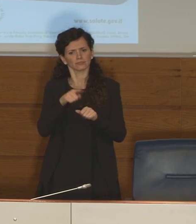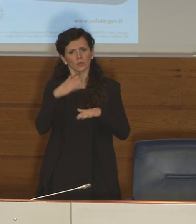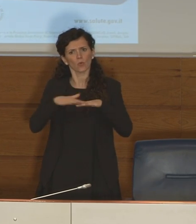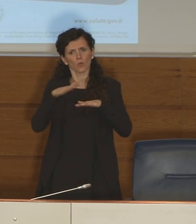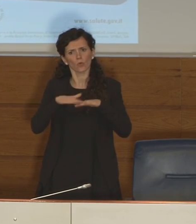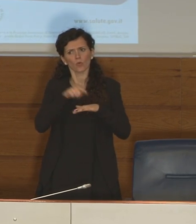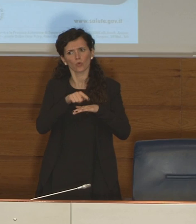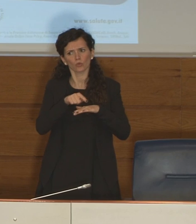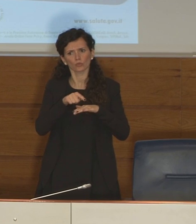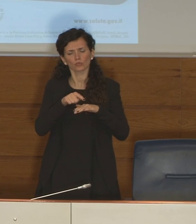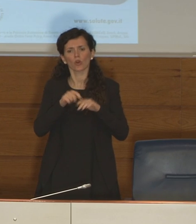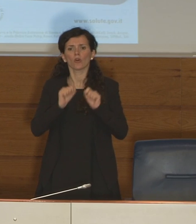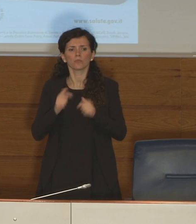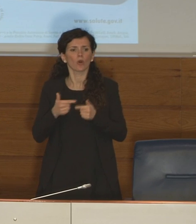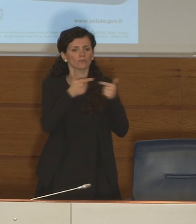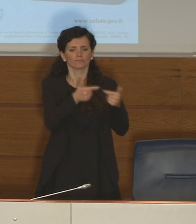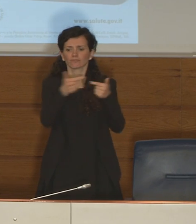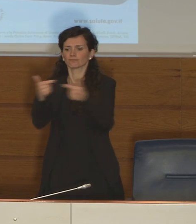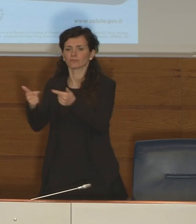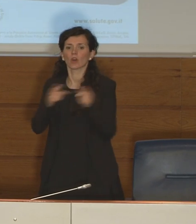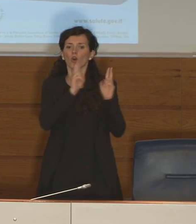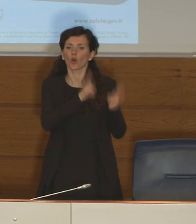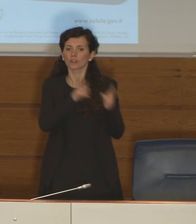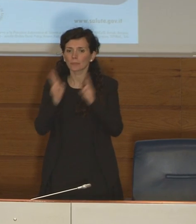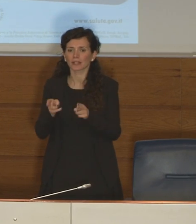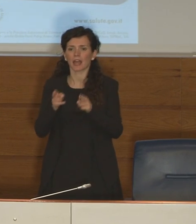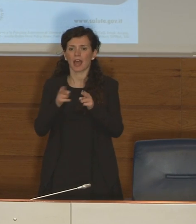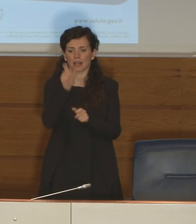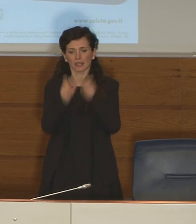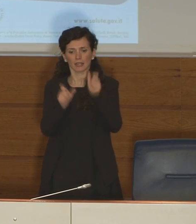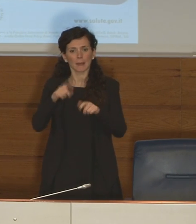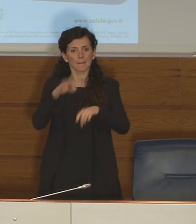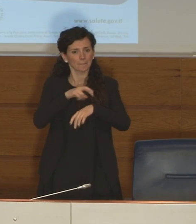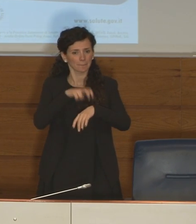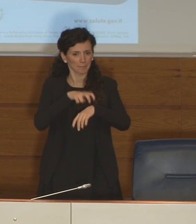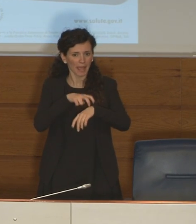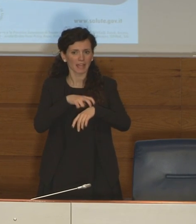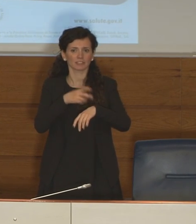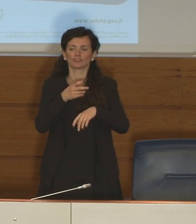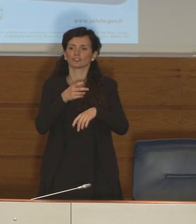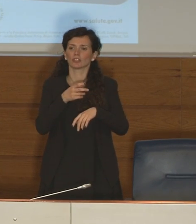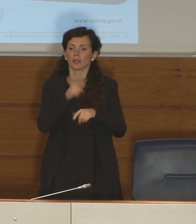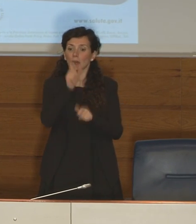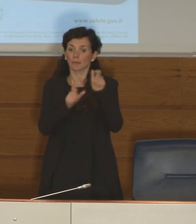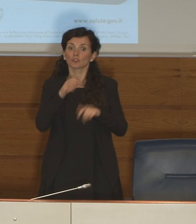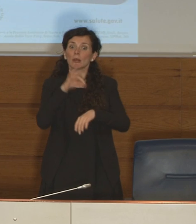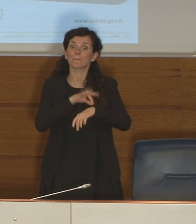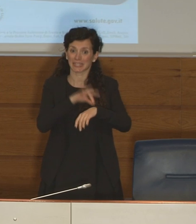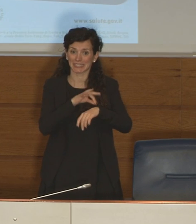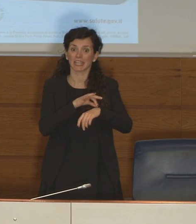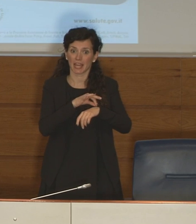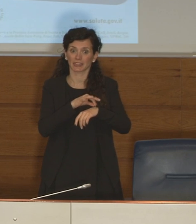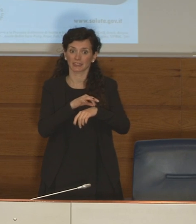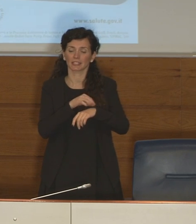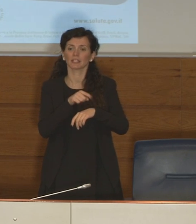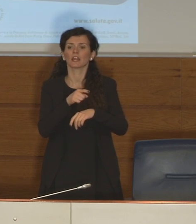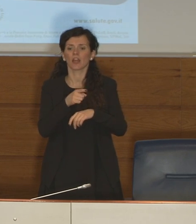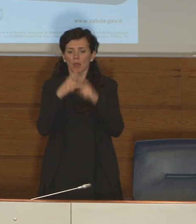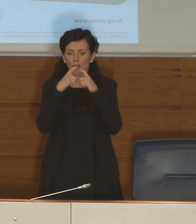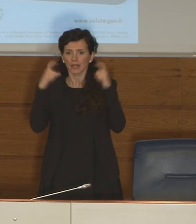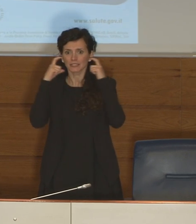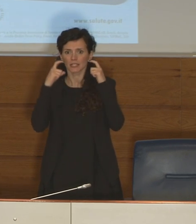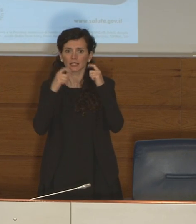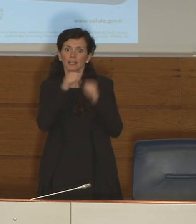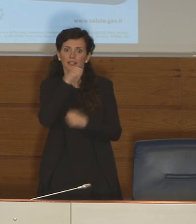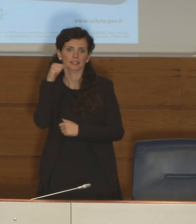poter fornire gli ospedali il personale e le persone affette di quelle mascherine che possono servire in questi